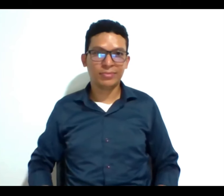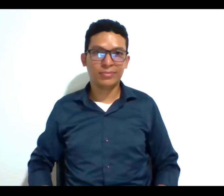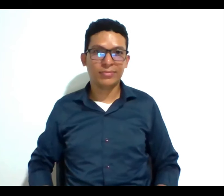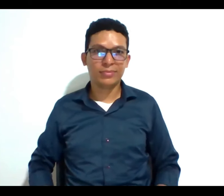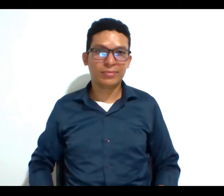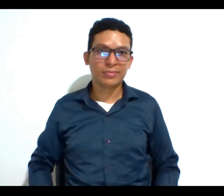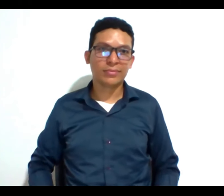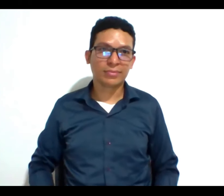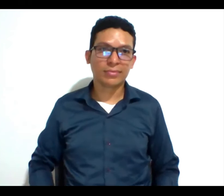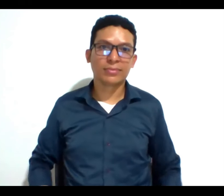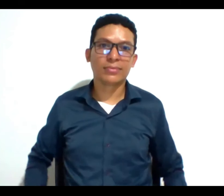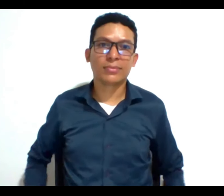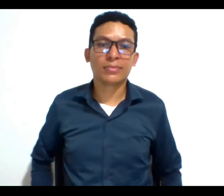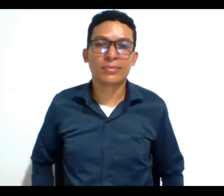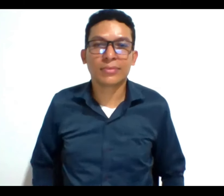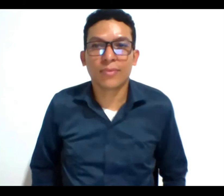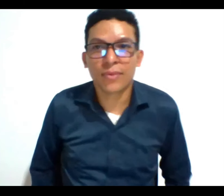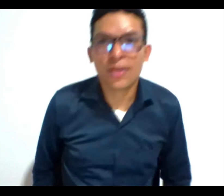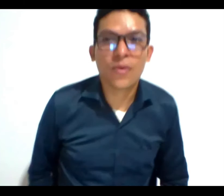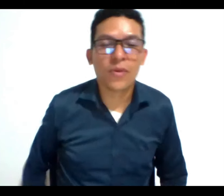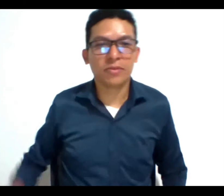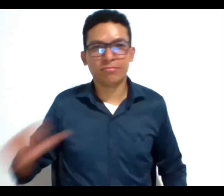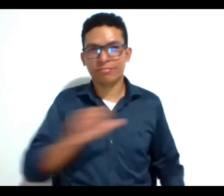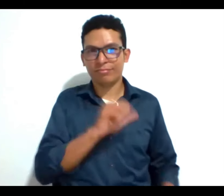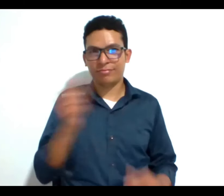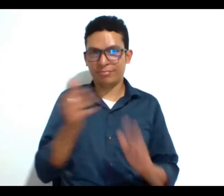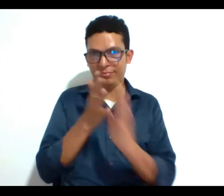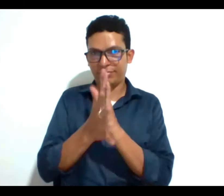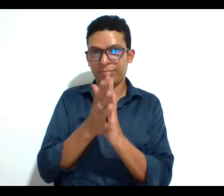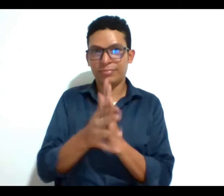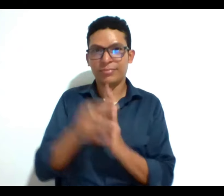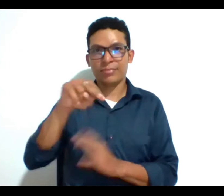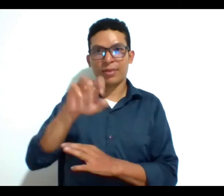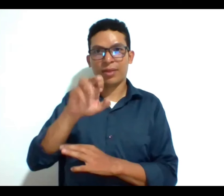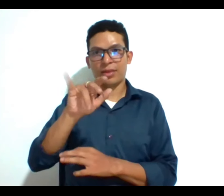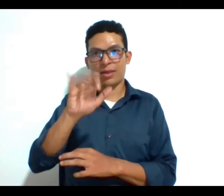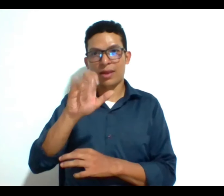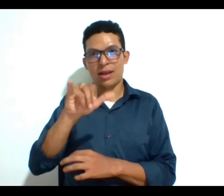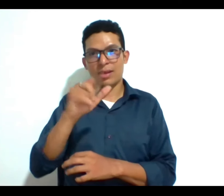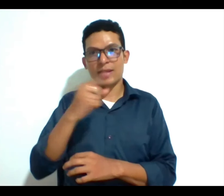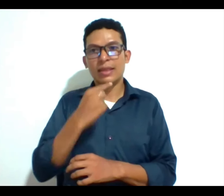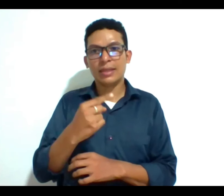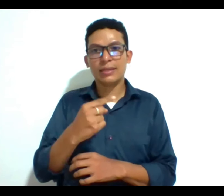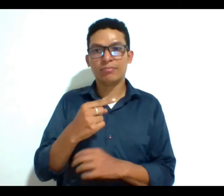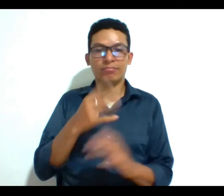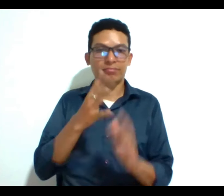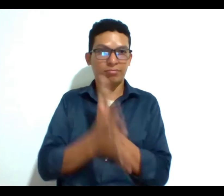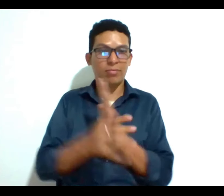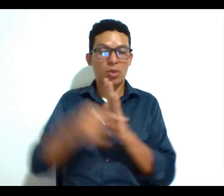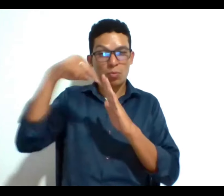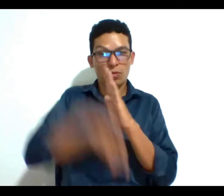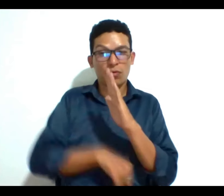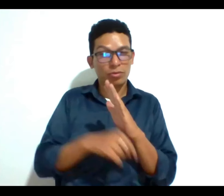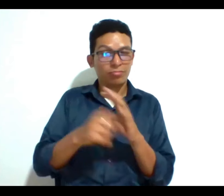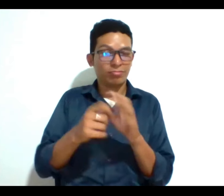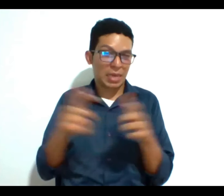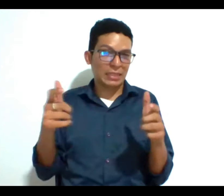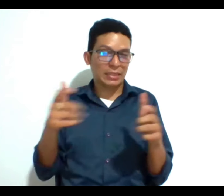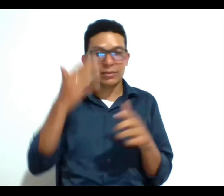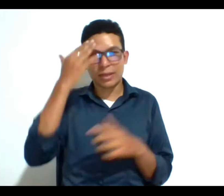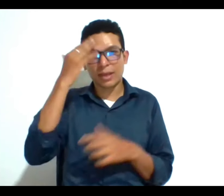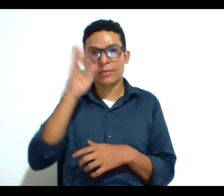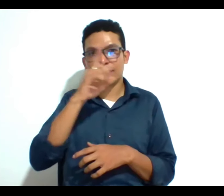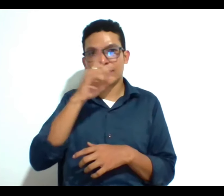luego alguien nos comenta que creo que Natalia lo mencionó justamente ahorita y no profundizó mucho en ello precisamente porque puede